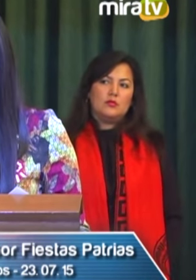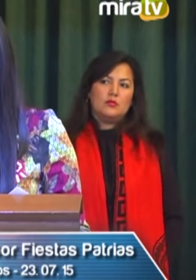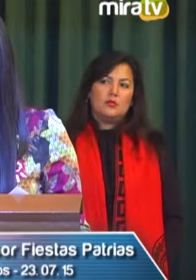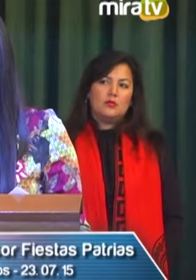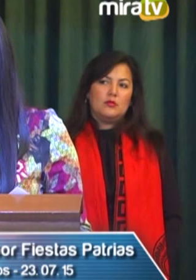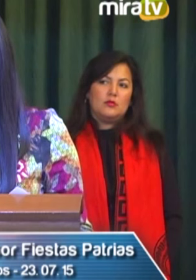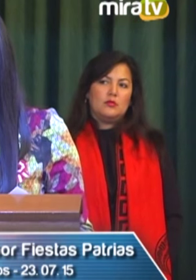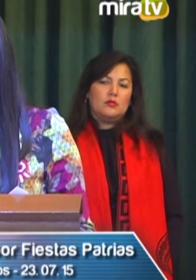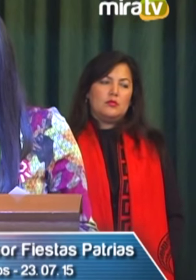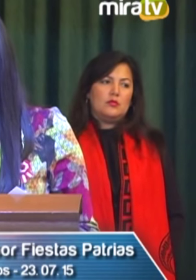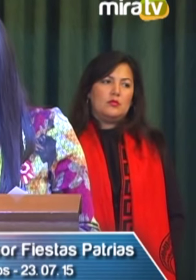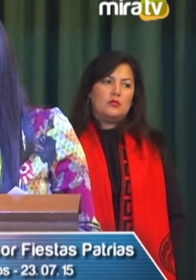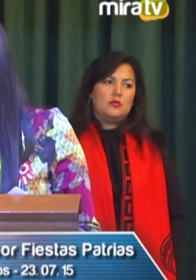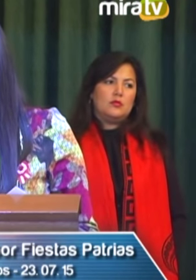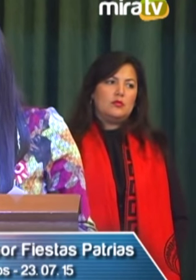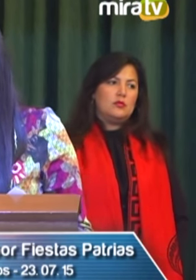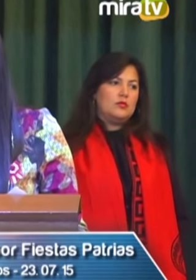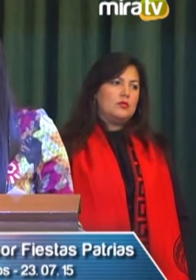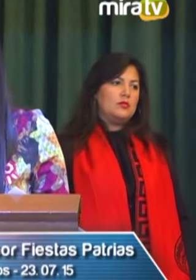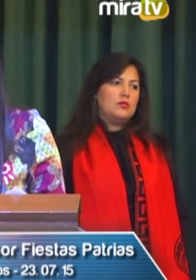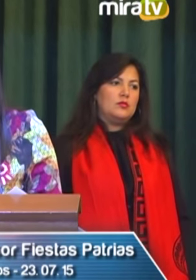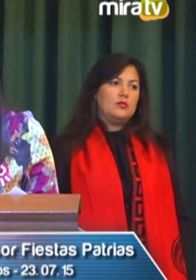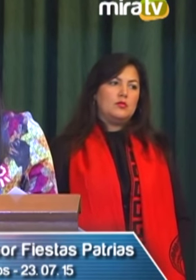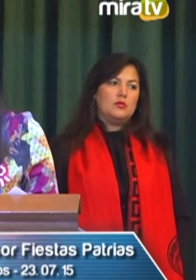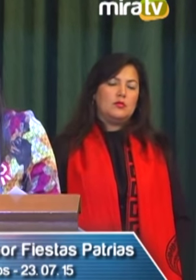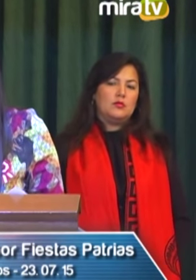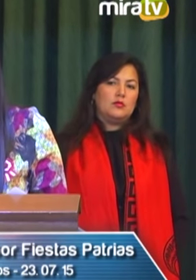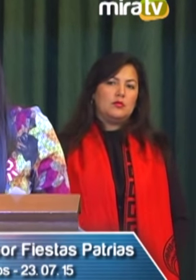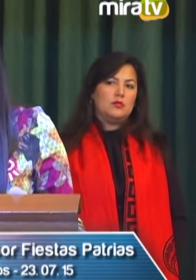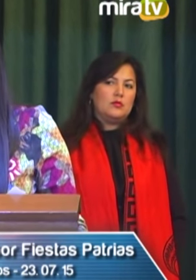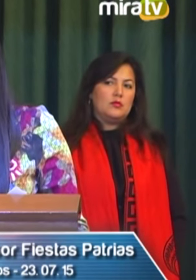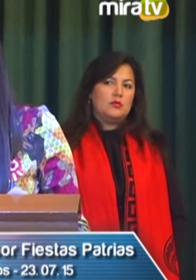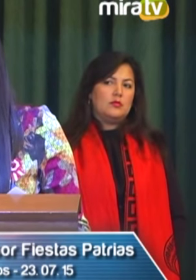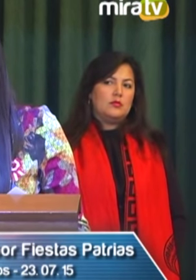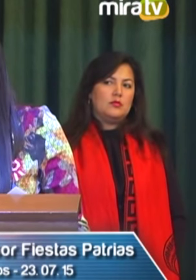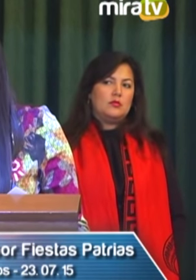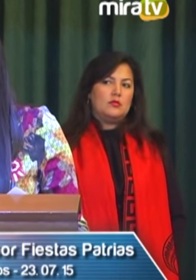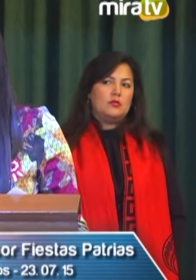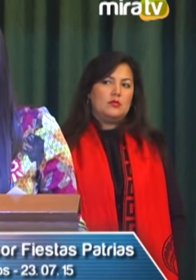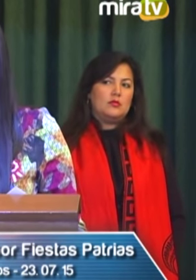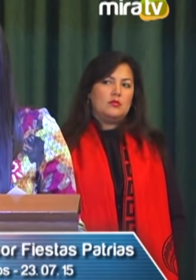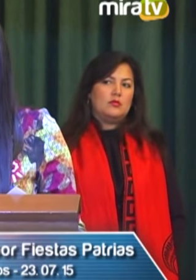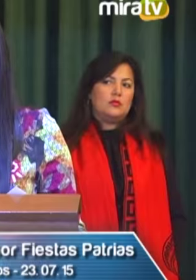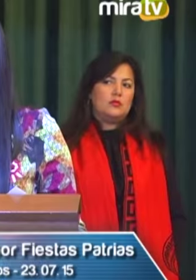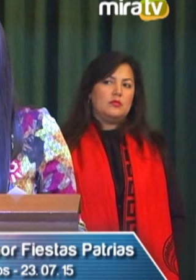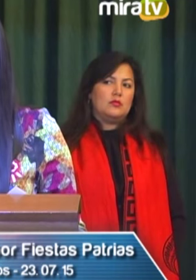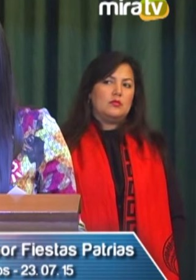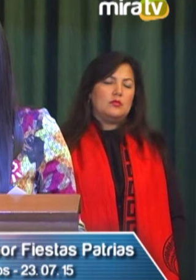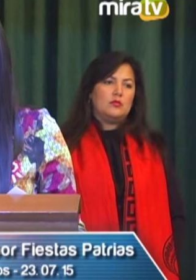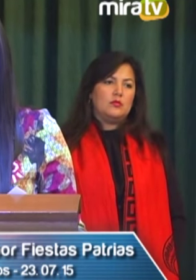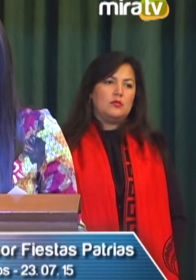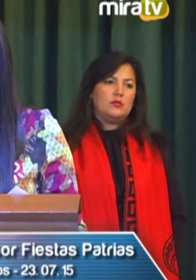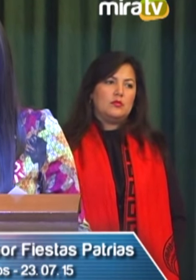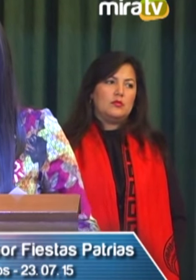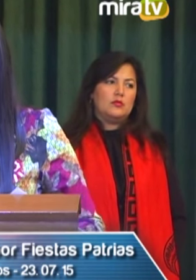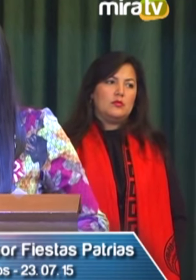las Comisiones de Derecho Judicial, de Derecho Electoral, de Derechos Reales y de Derecho